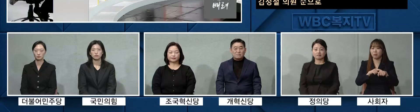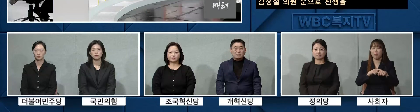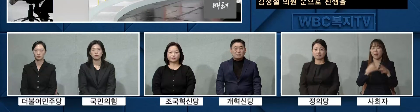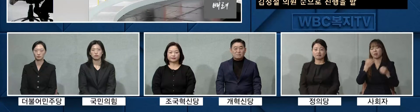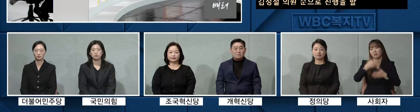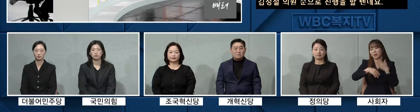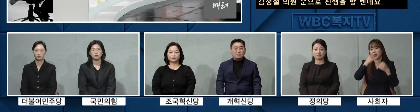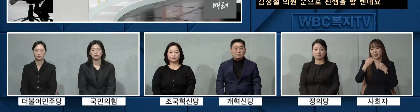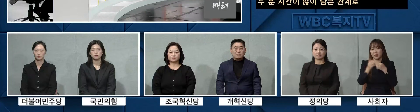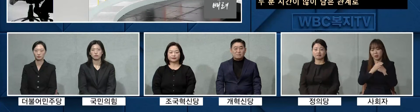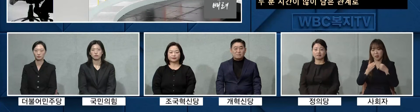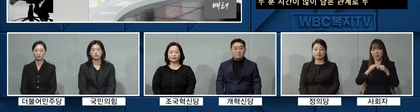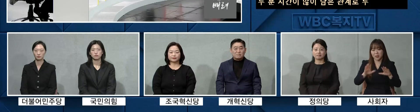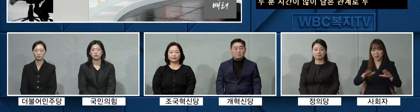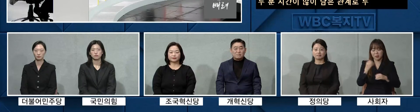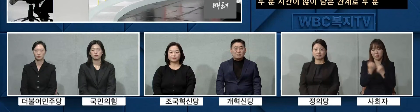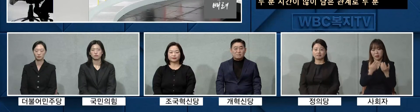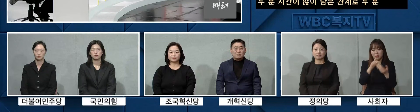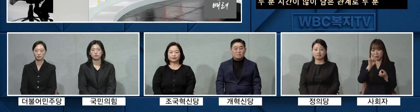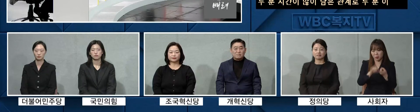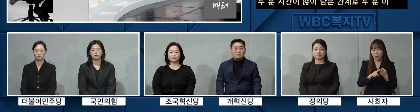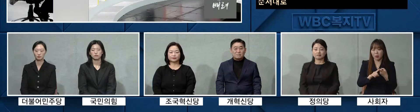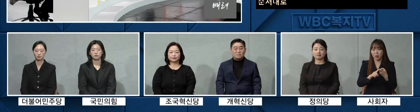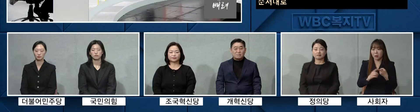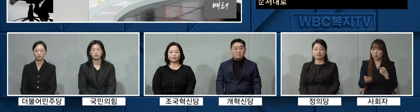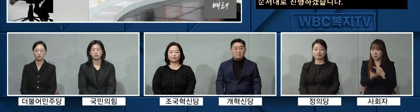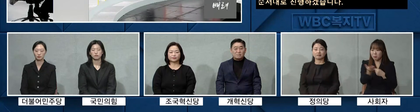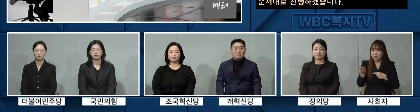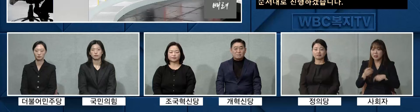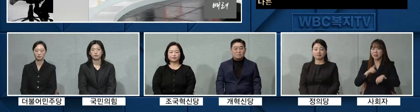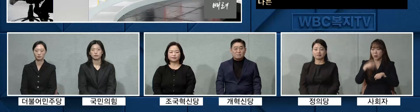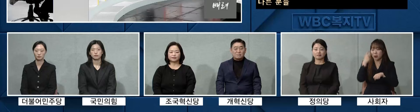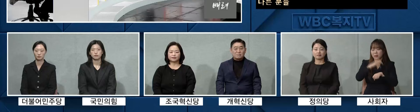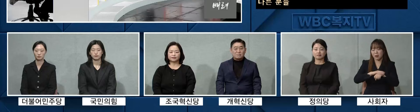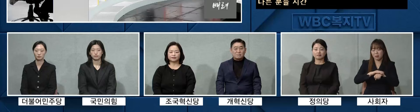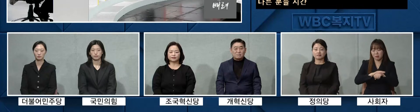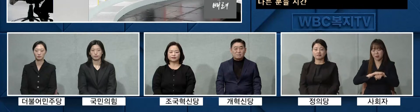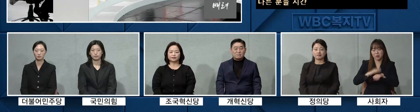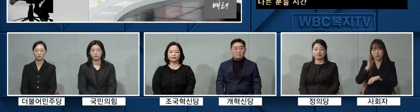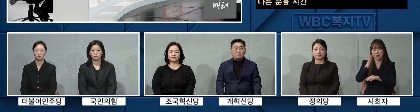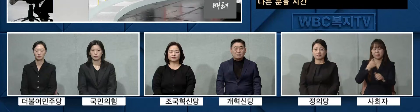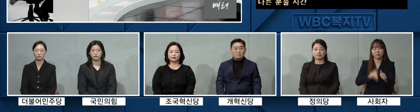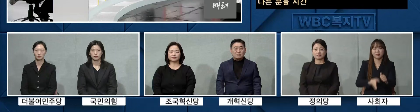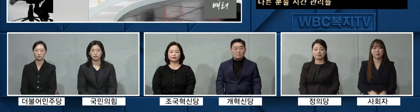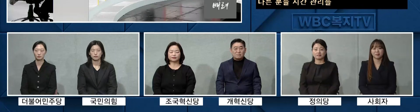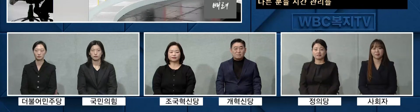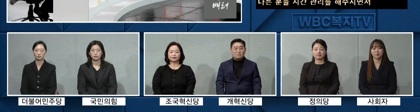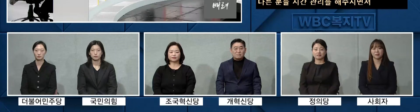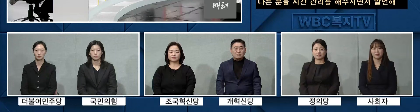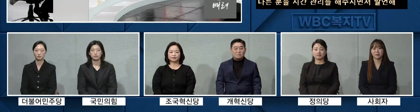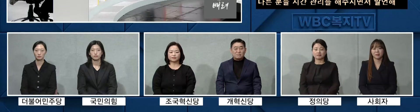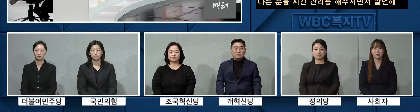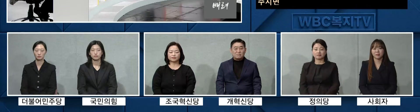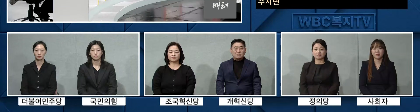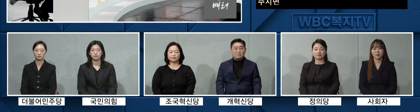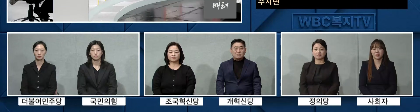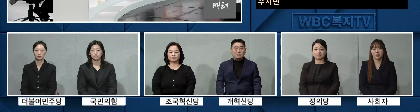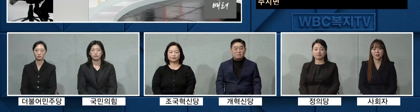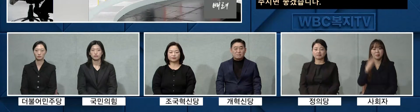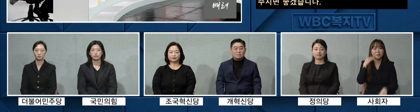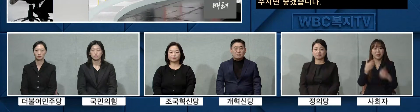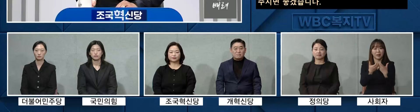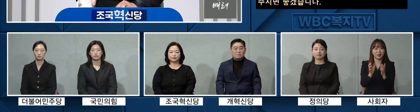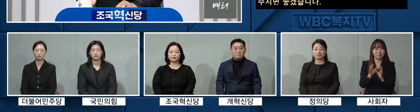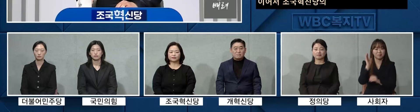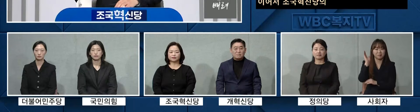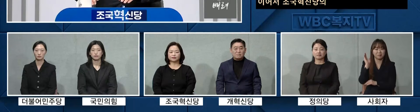분 이 순서대로 진행을 하겠습니다. 다른 분들 시간 관리를 해주시면서 발언해 주시면 좋겠습니다. 이어서 조국혁신당의 차규근 의원 발언